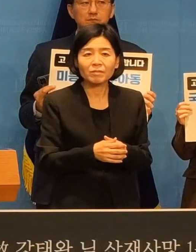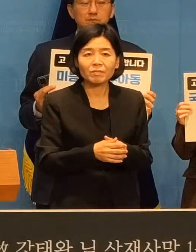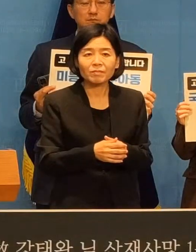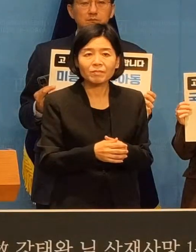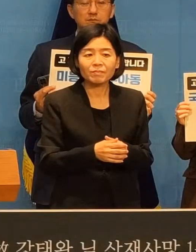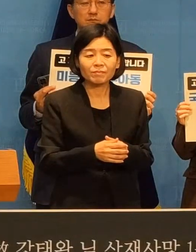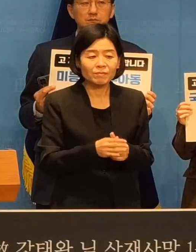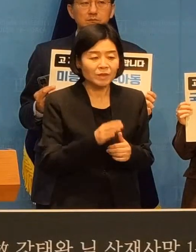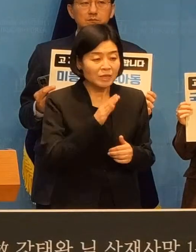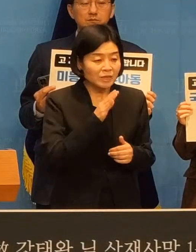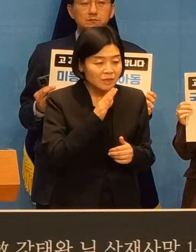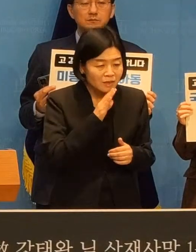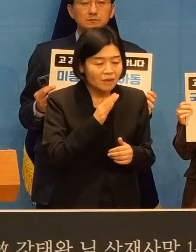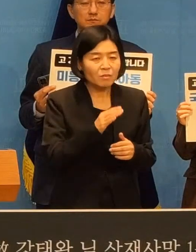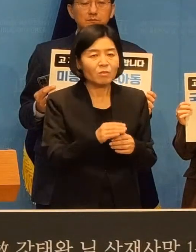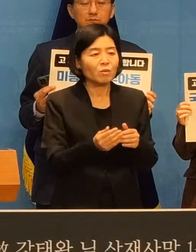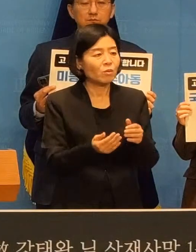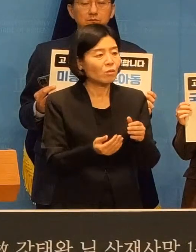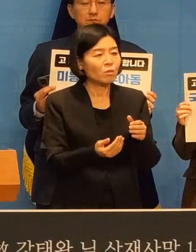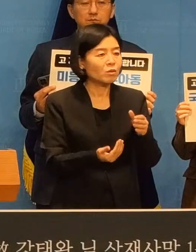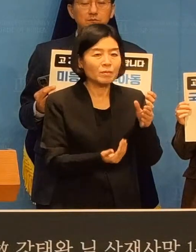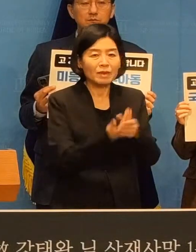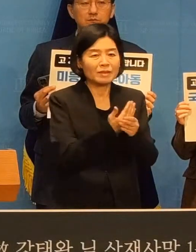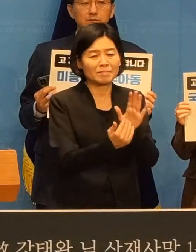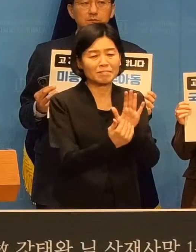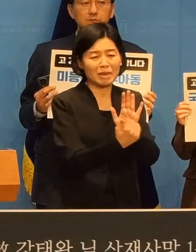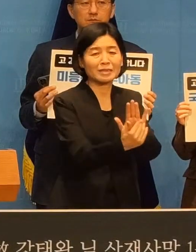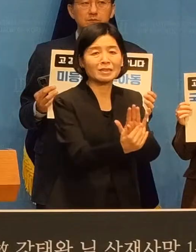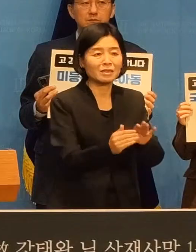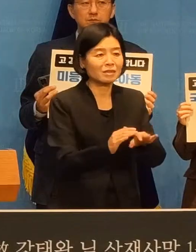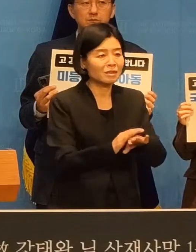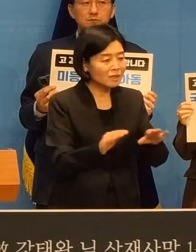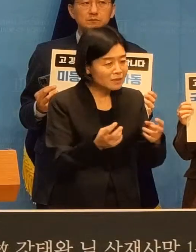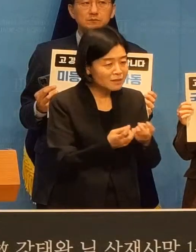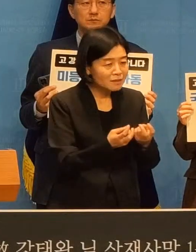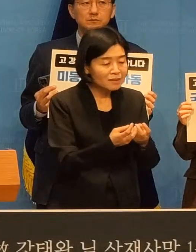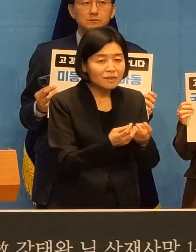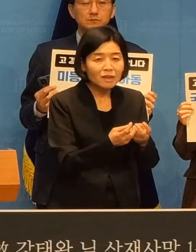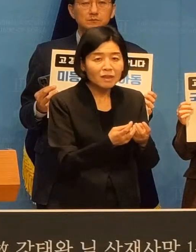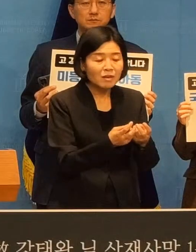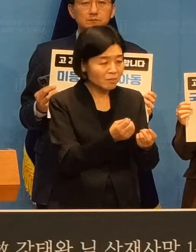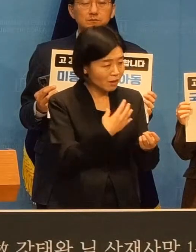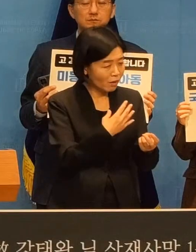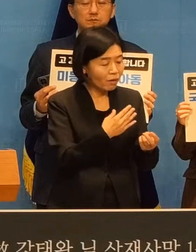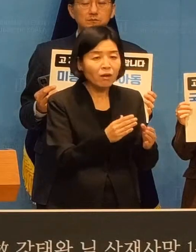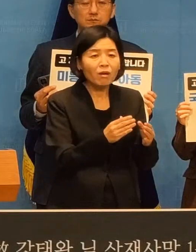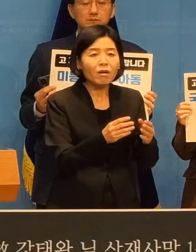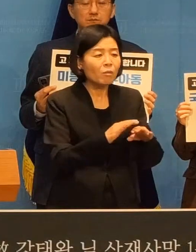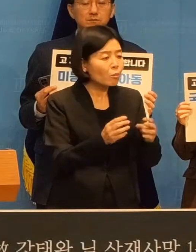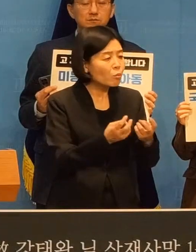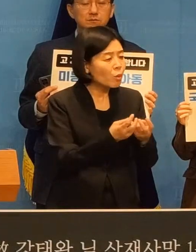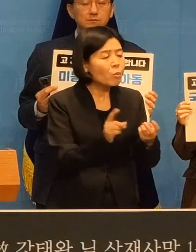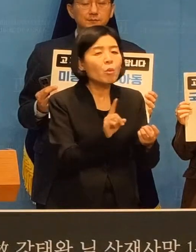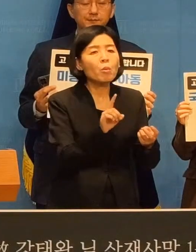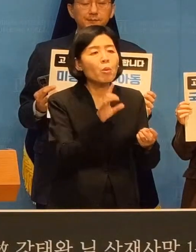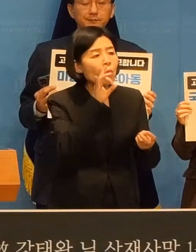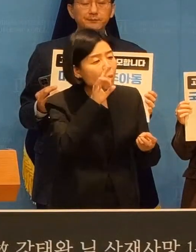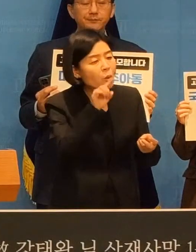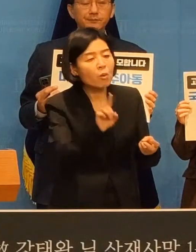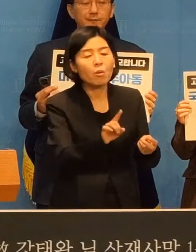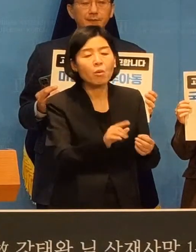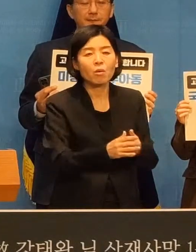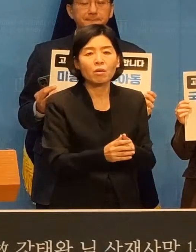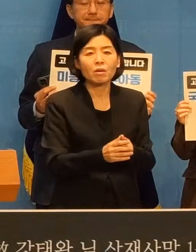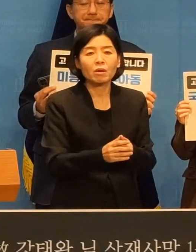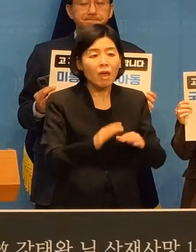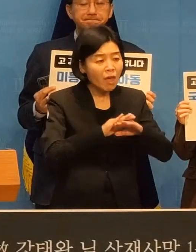대책을 세우겠다고 했는데 무슨 대책을 어떻게 세우는지도 모르겠어요. 회사가 어떻게